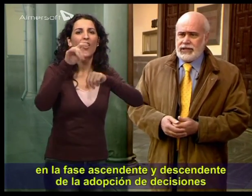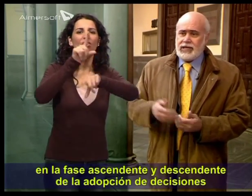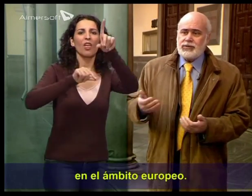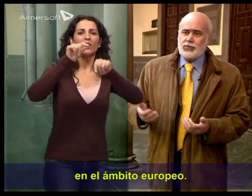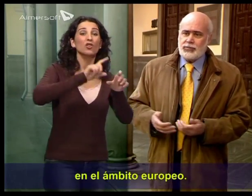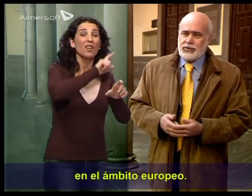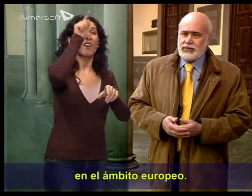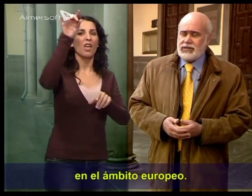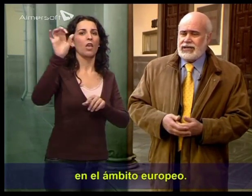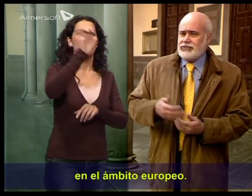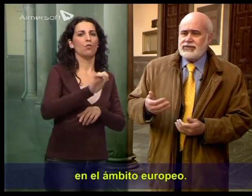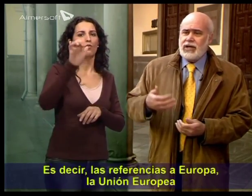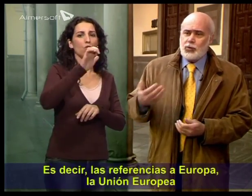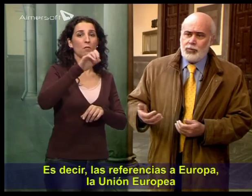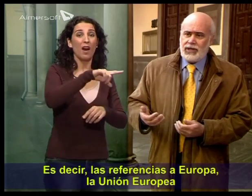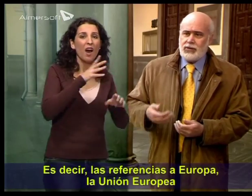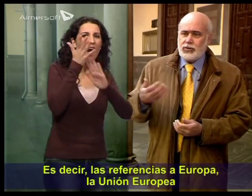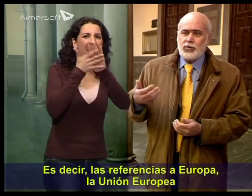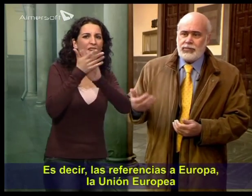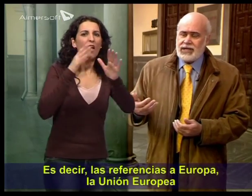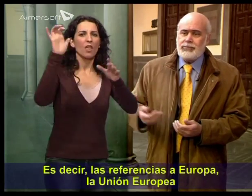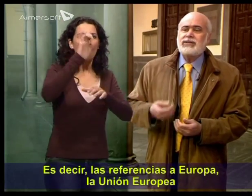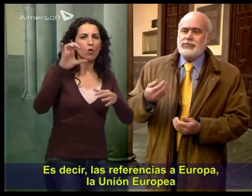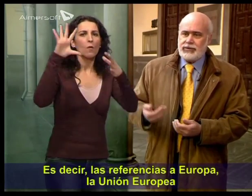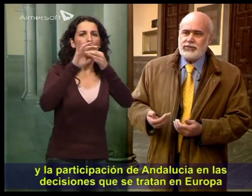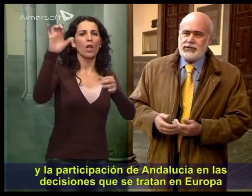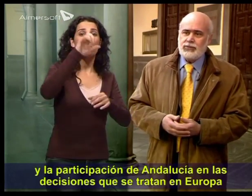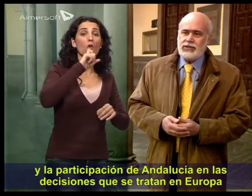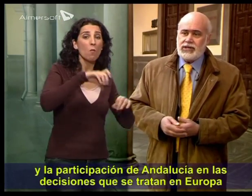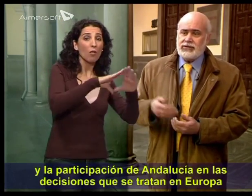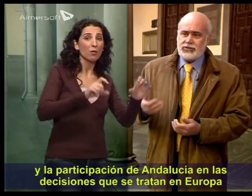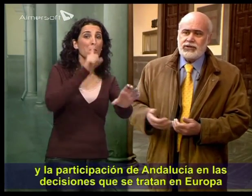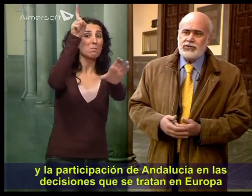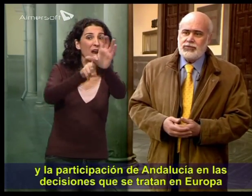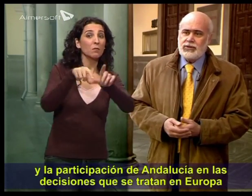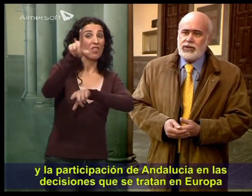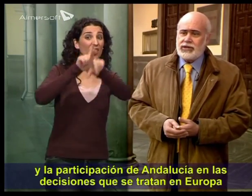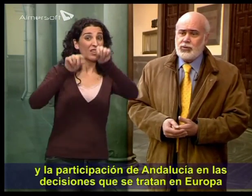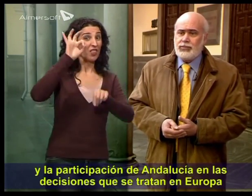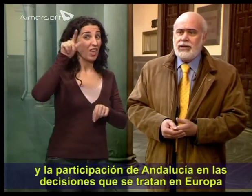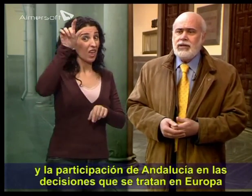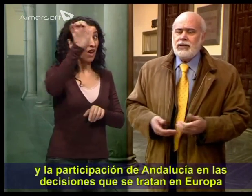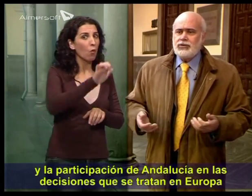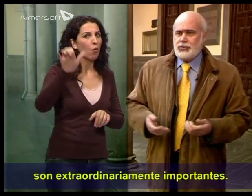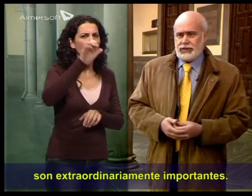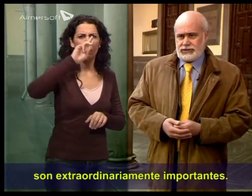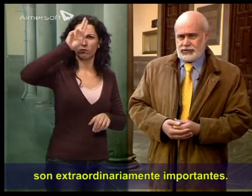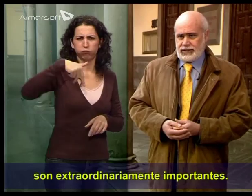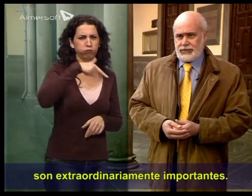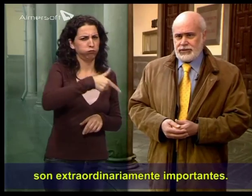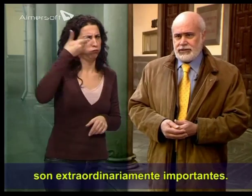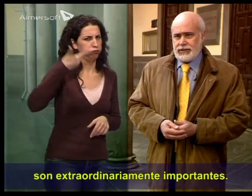decisiones en el ámbito europeo. Es decir, la referencia a Europa, a la Unión Europea y la participación de Andalucía en las decisiones que se tomen en Europa